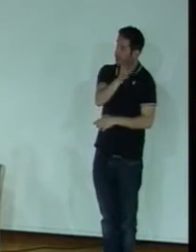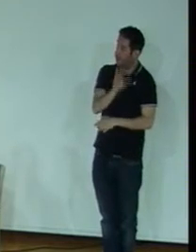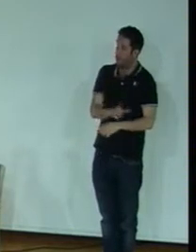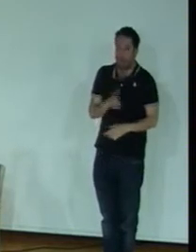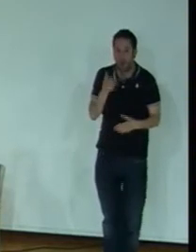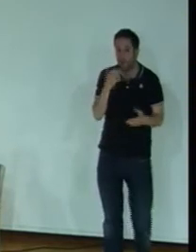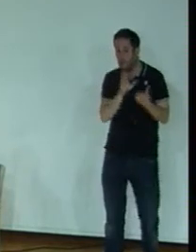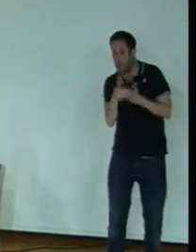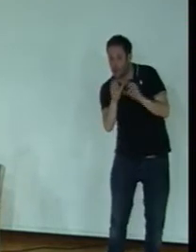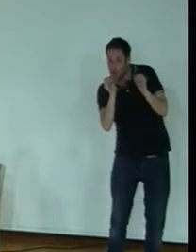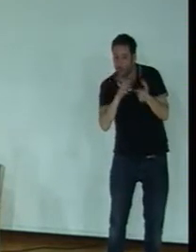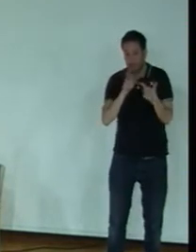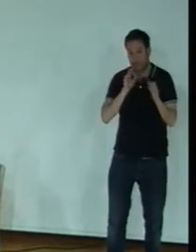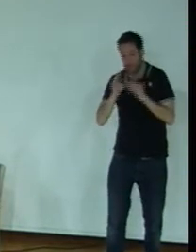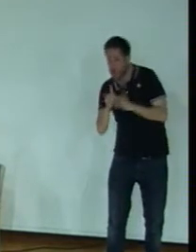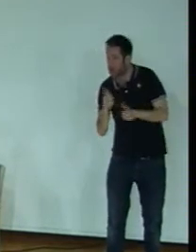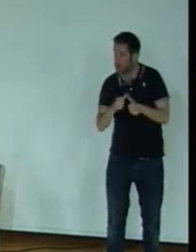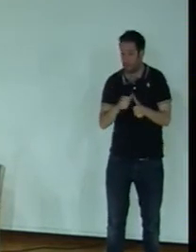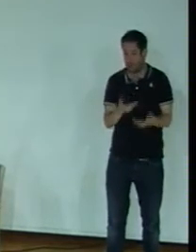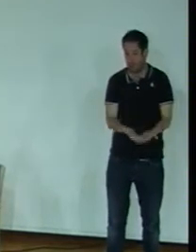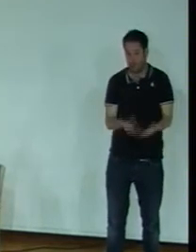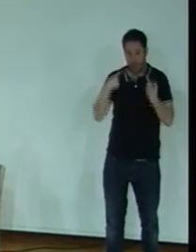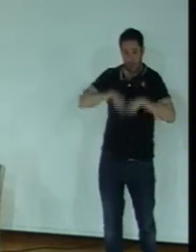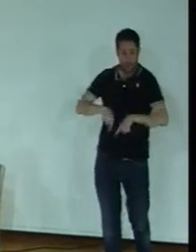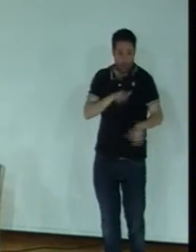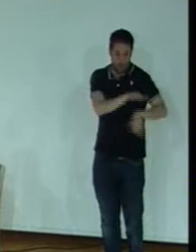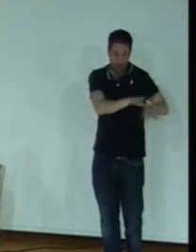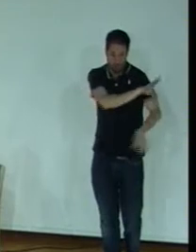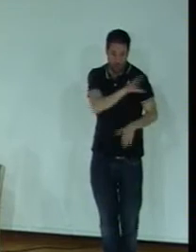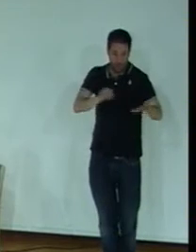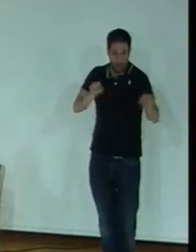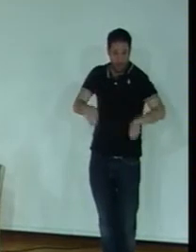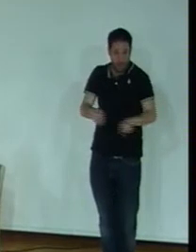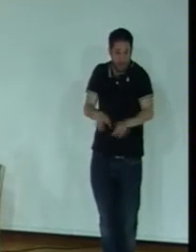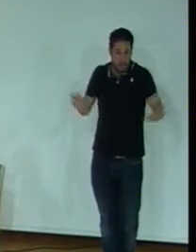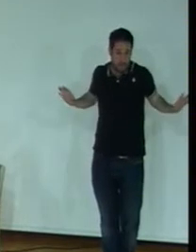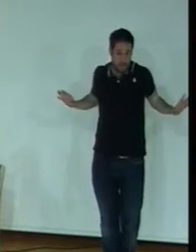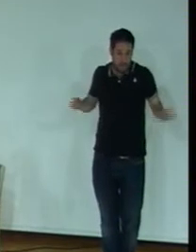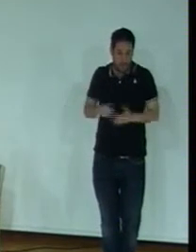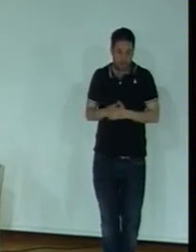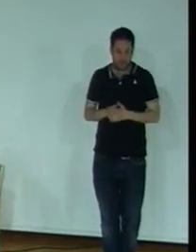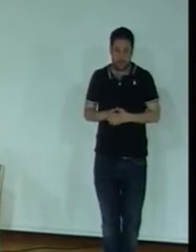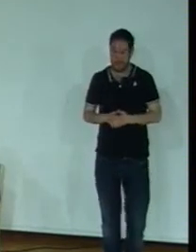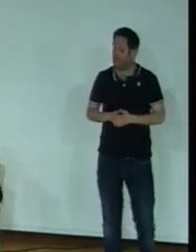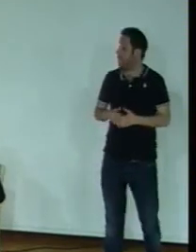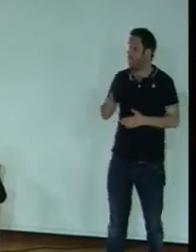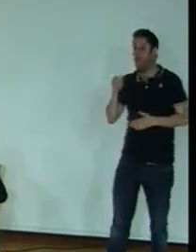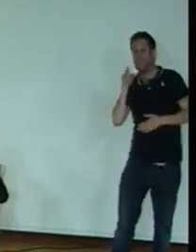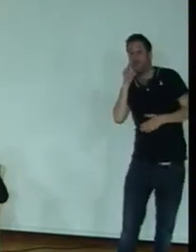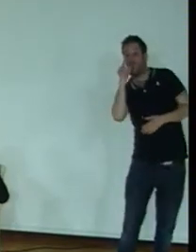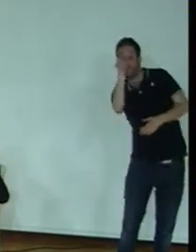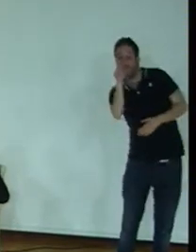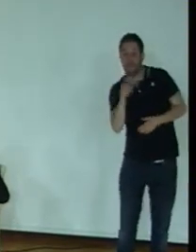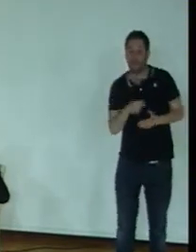Facebook peut être reproduit exactement de la même manière par un État plus ou moins ouvert. Gérard, oui. Au fond,